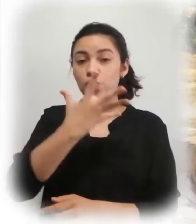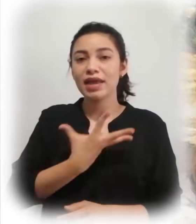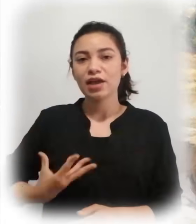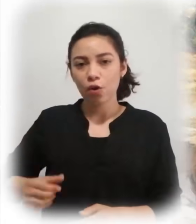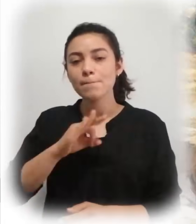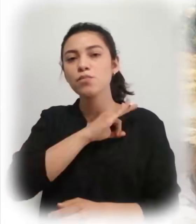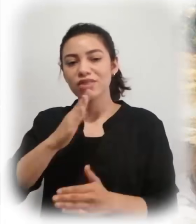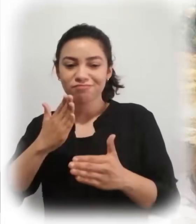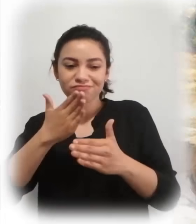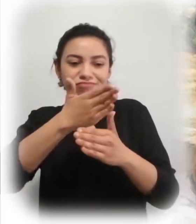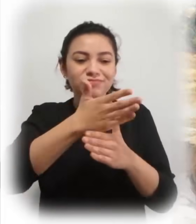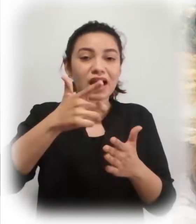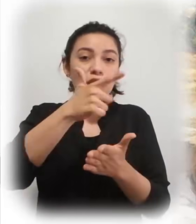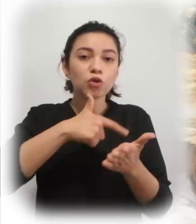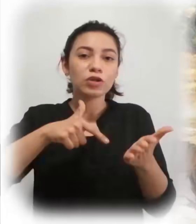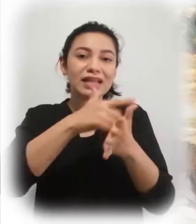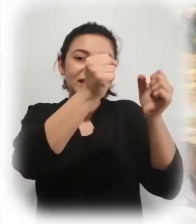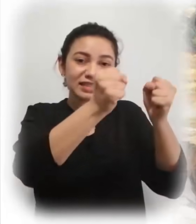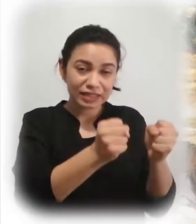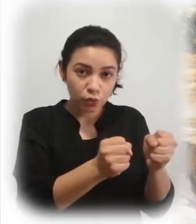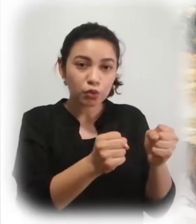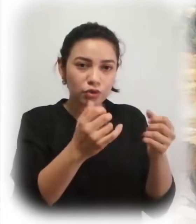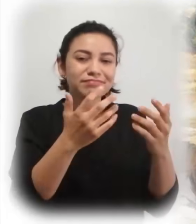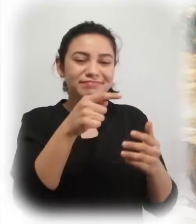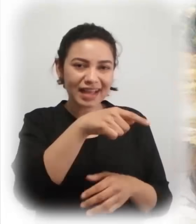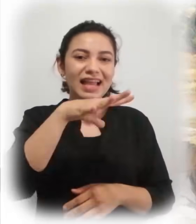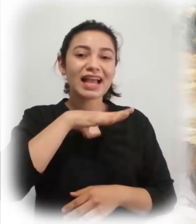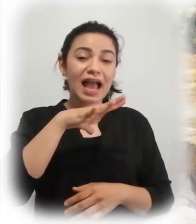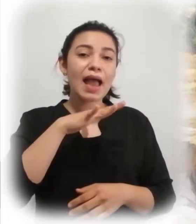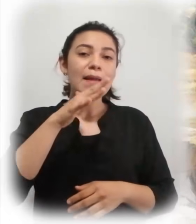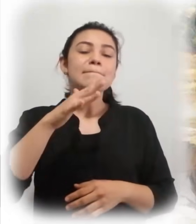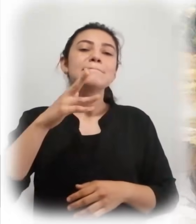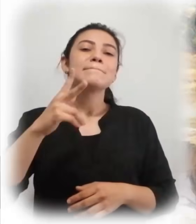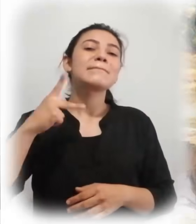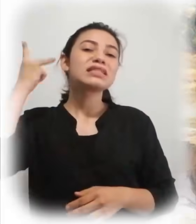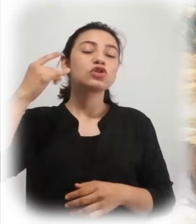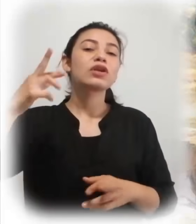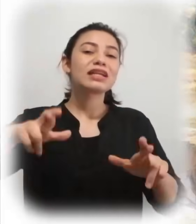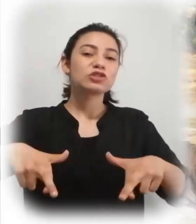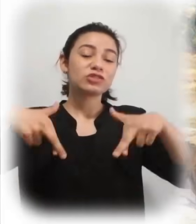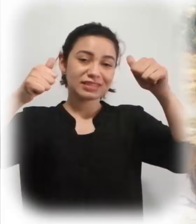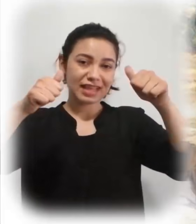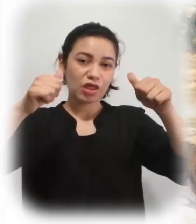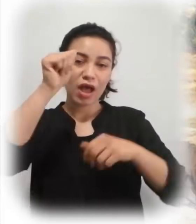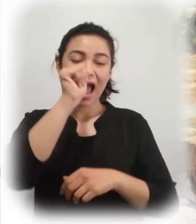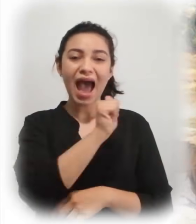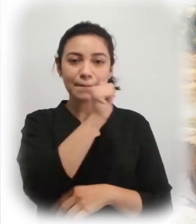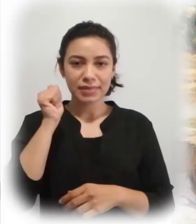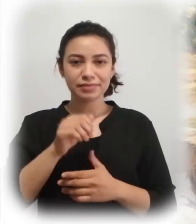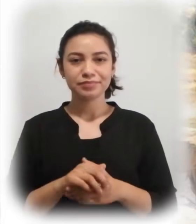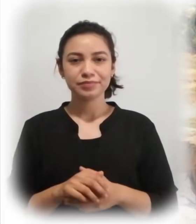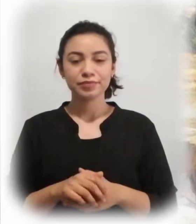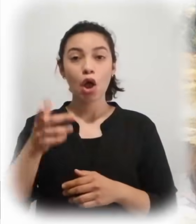seguro a donde ya está su pastor resucitado. Amén. Que nuestra